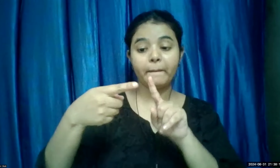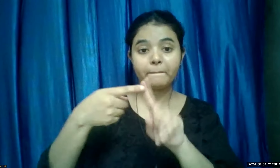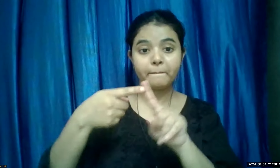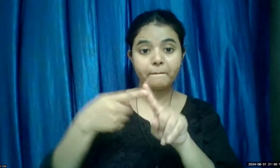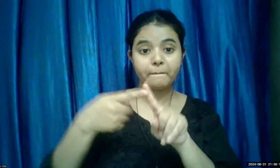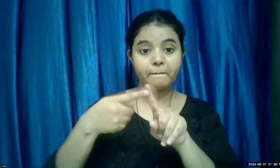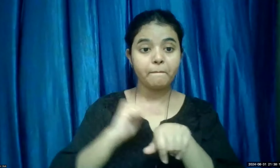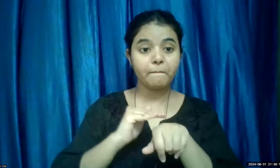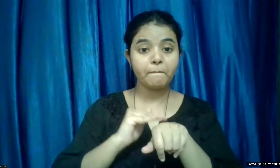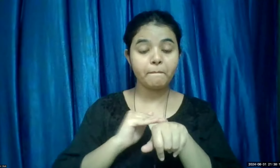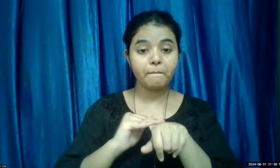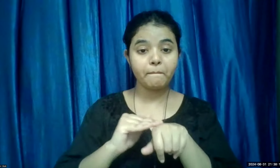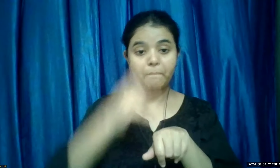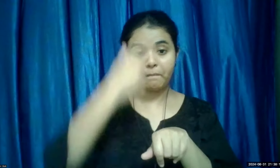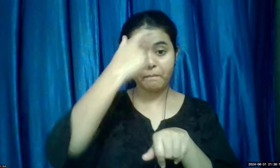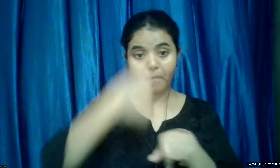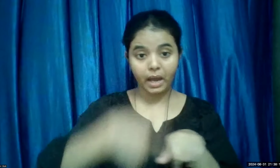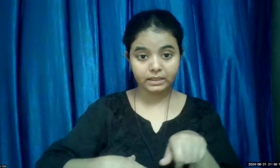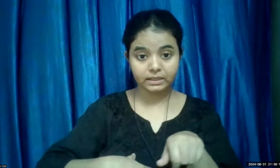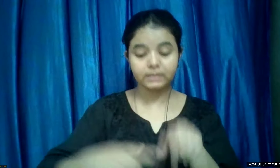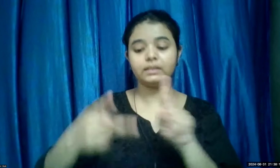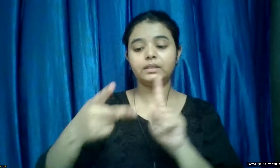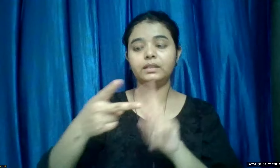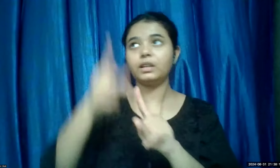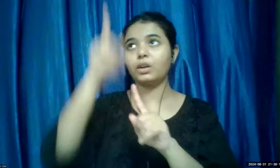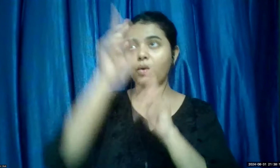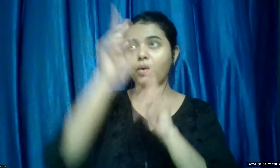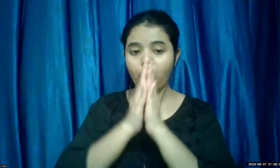भगवान और पूजा की सामग्री।